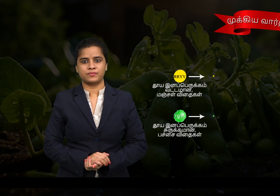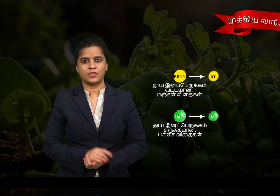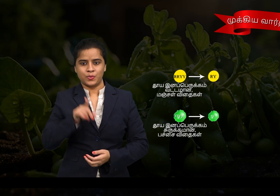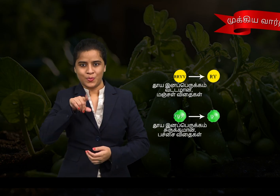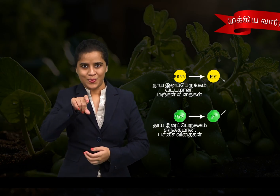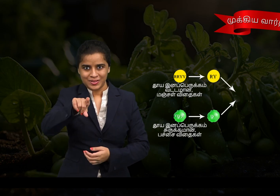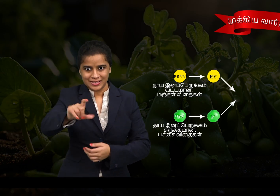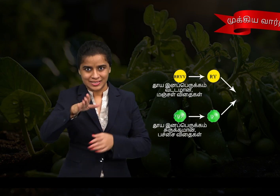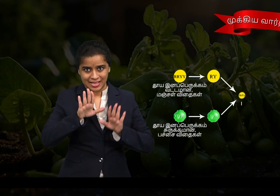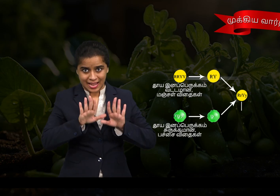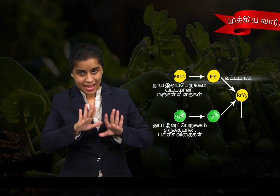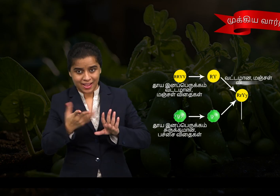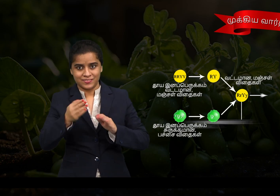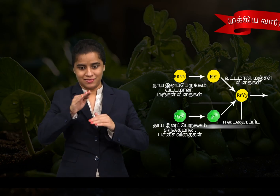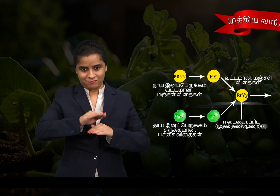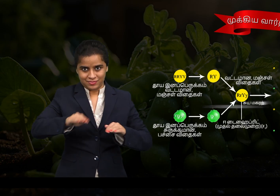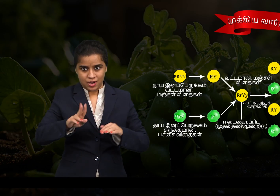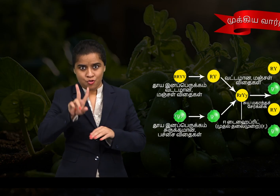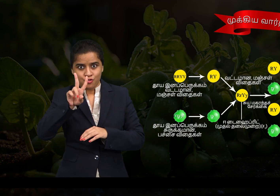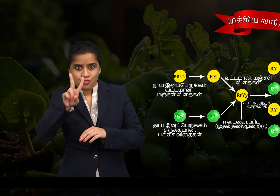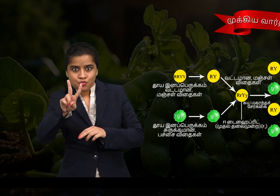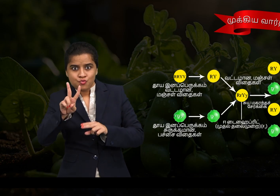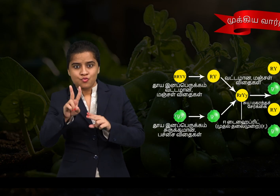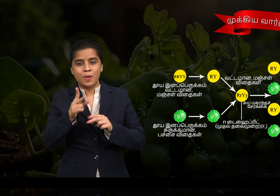இரட்டை பண்பு கலப்பு குறுக்கு.